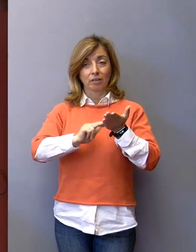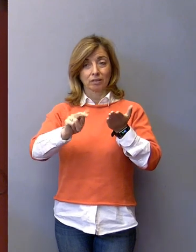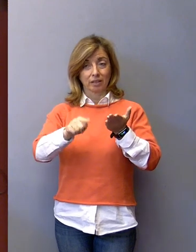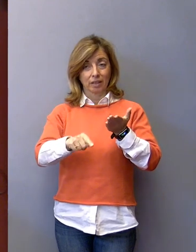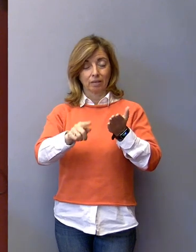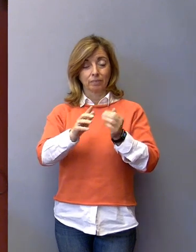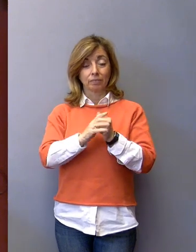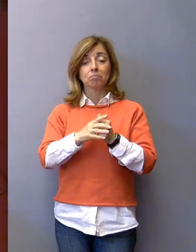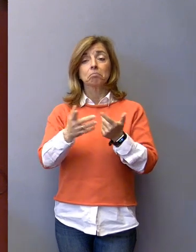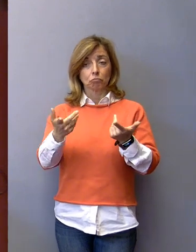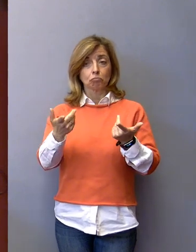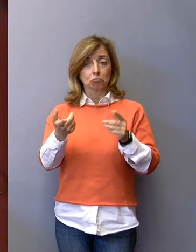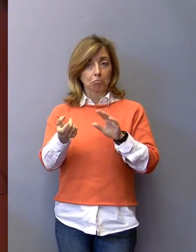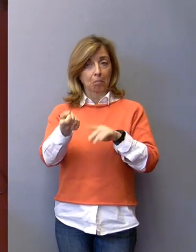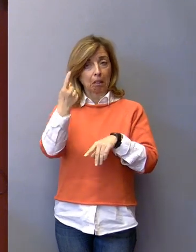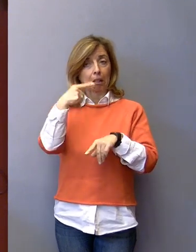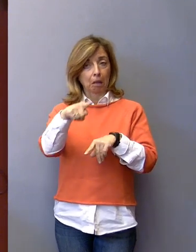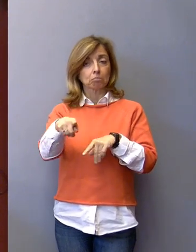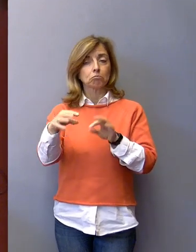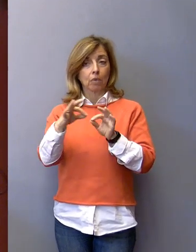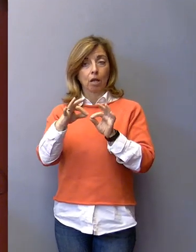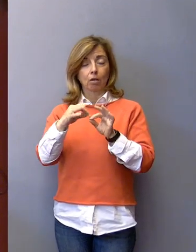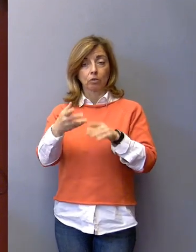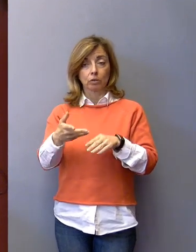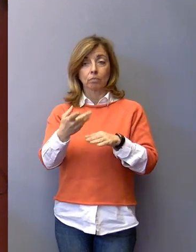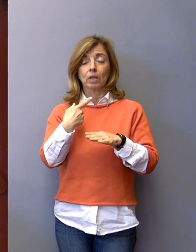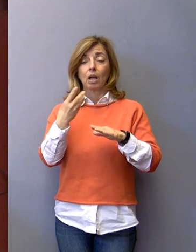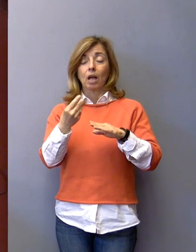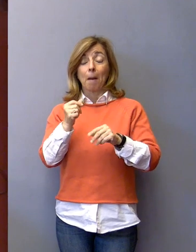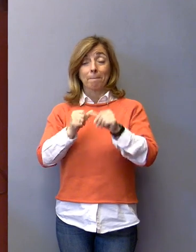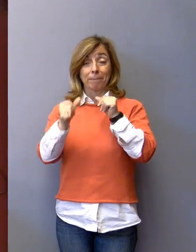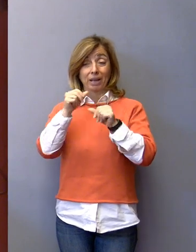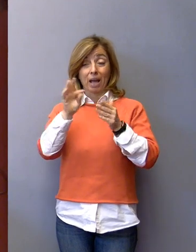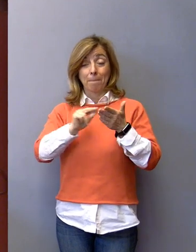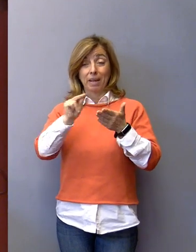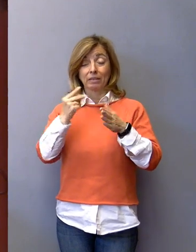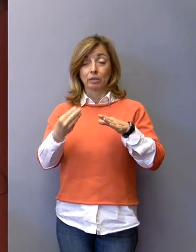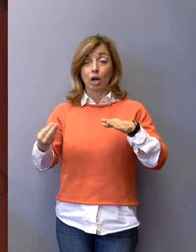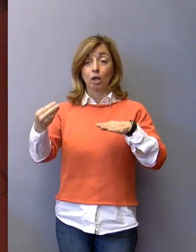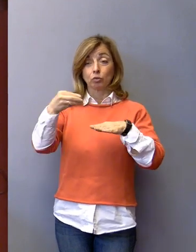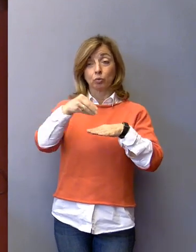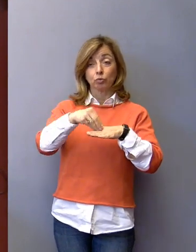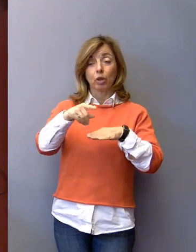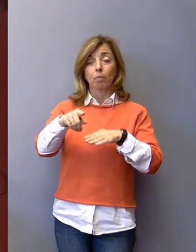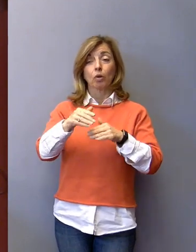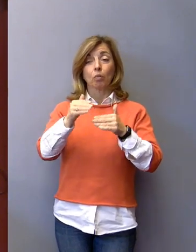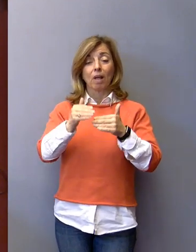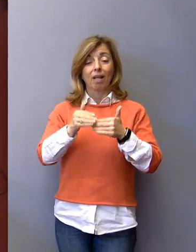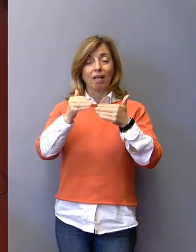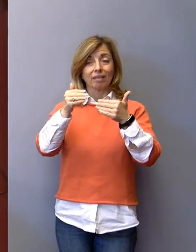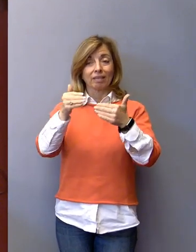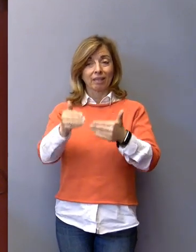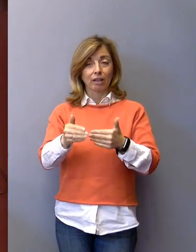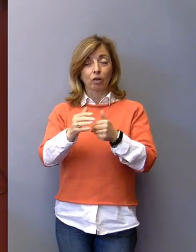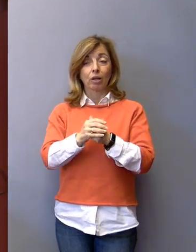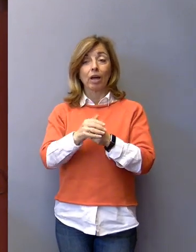e condividiamo aggiungiamo nella premessa se lo ritiene la proponente che la deroga È